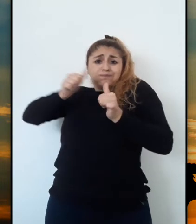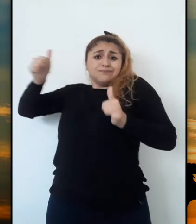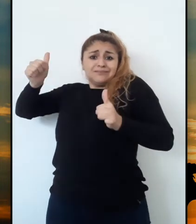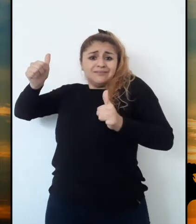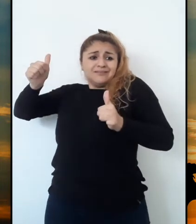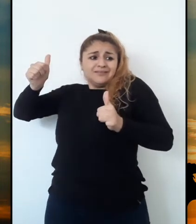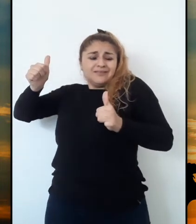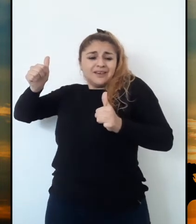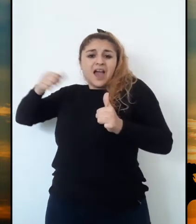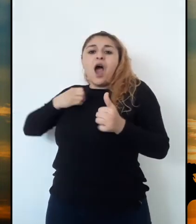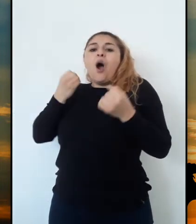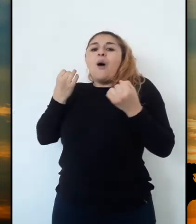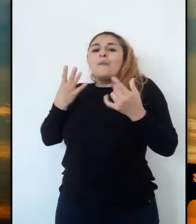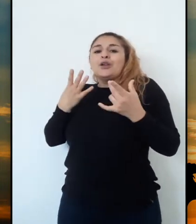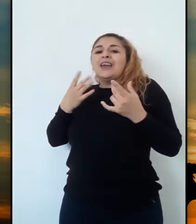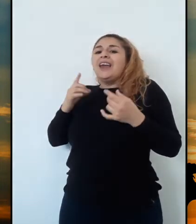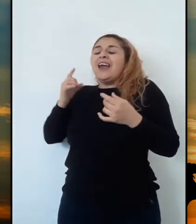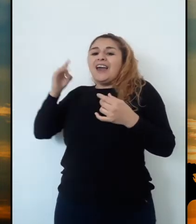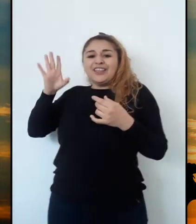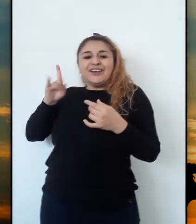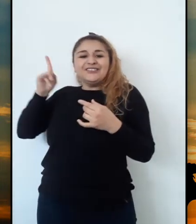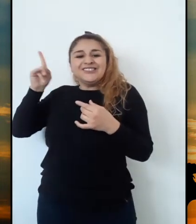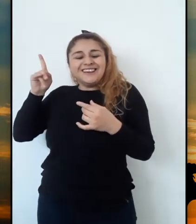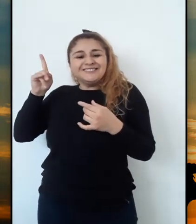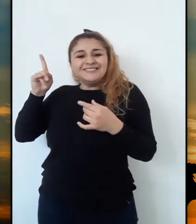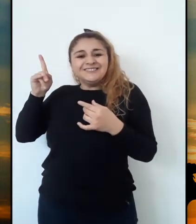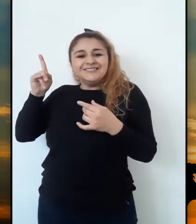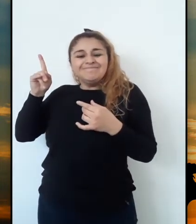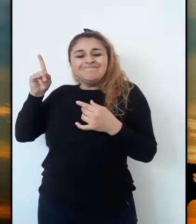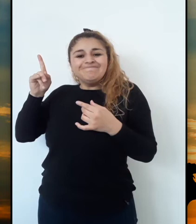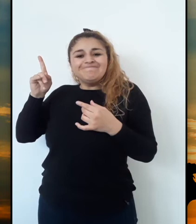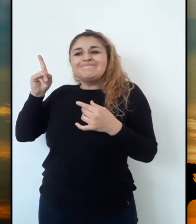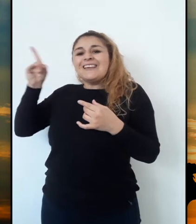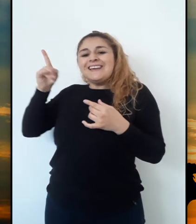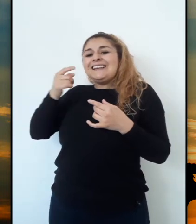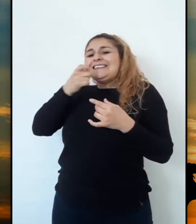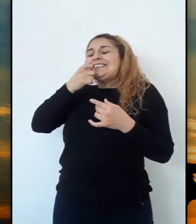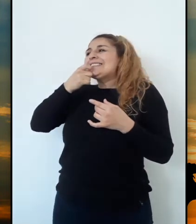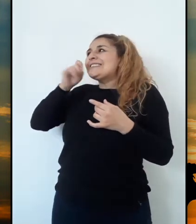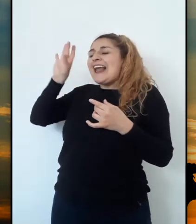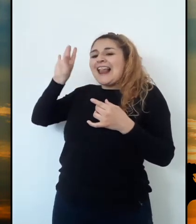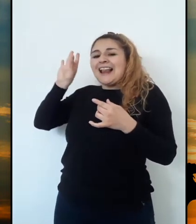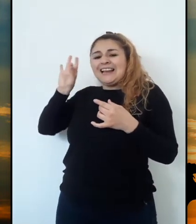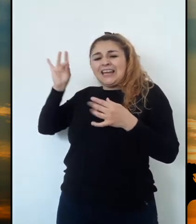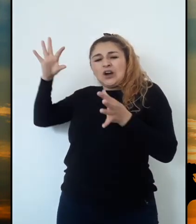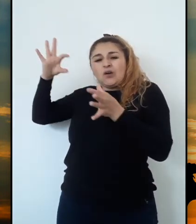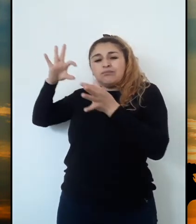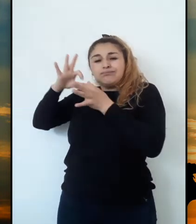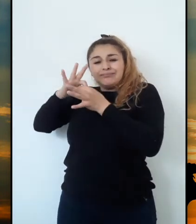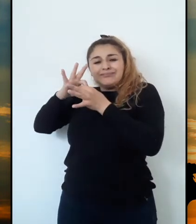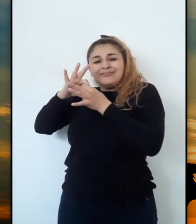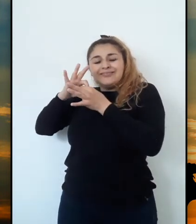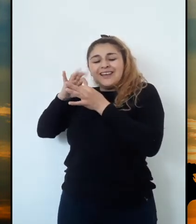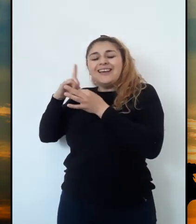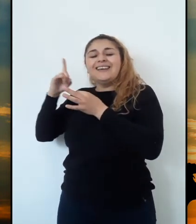Mais c'est une réponse contre nature. Pero la respuesta es una respuesta contra